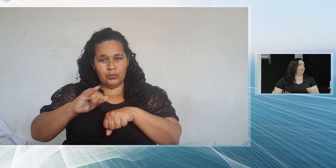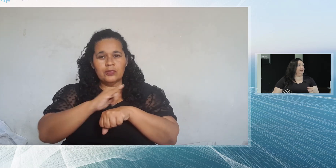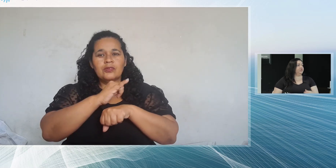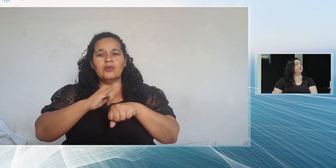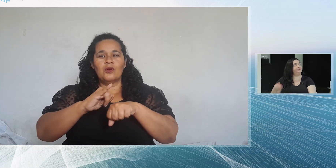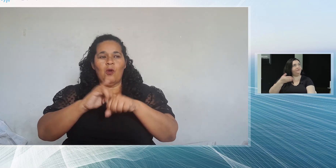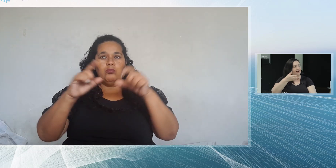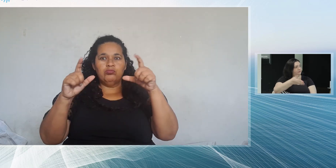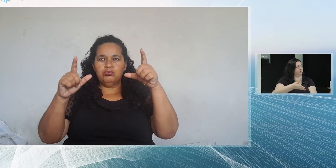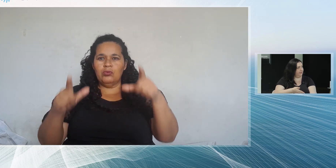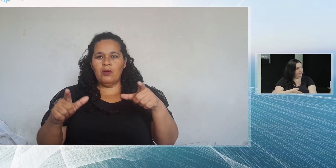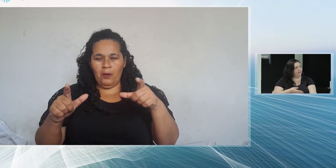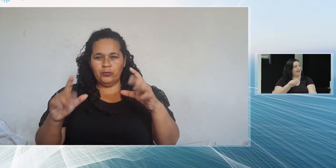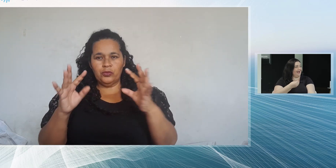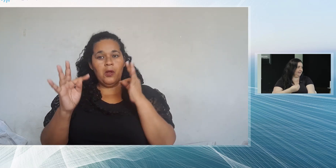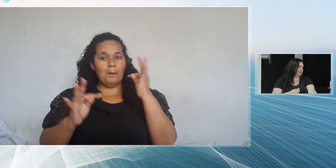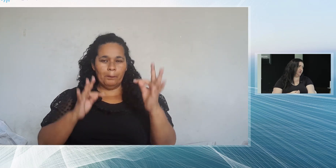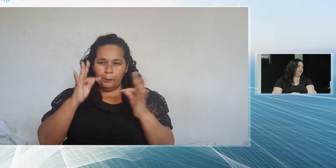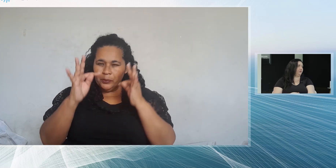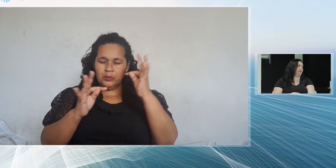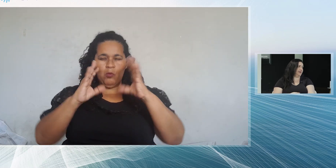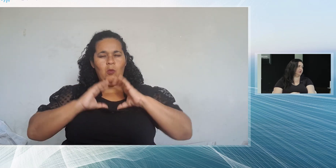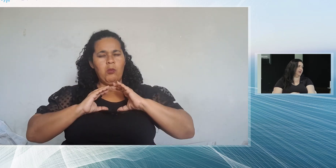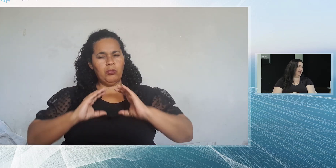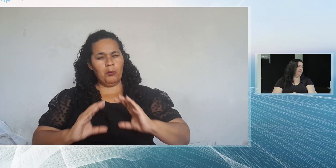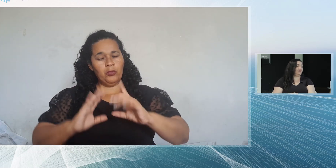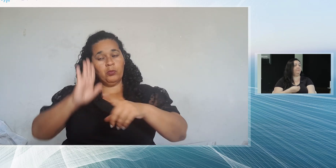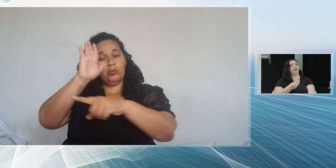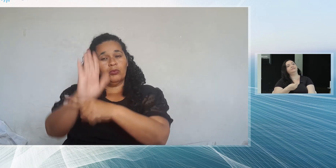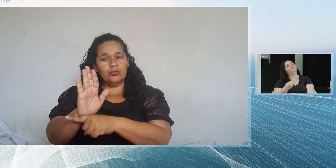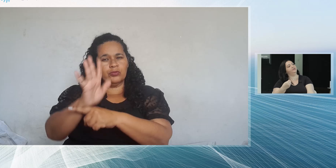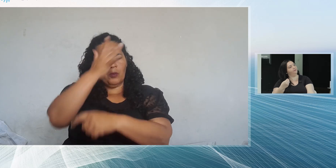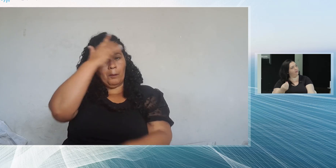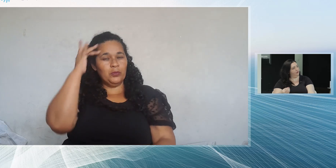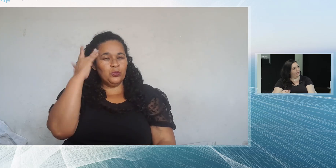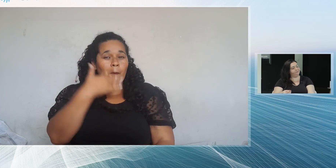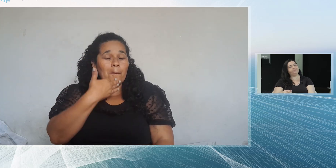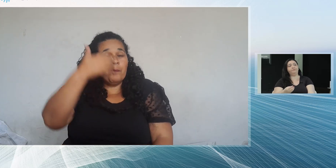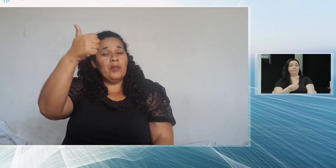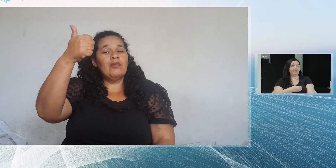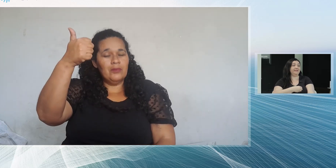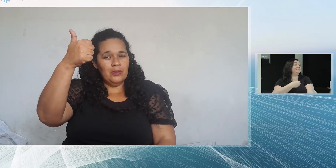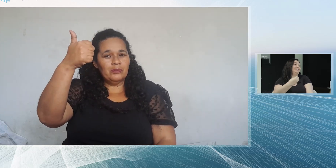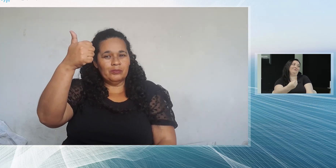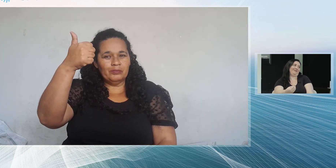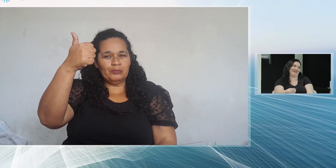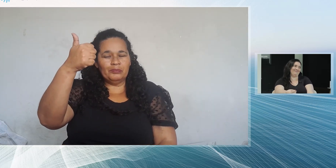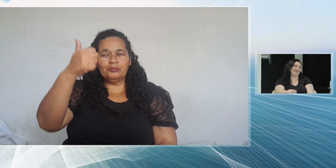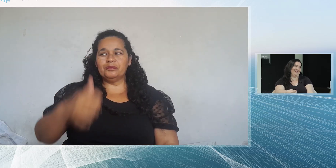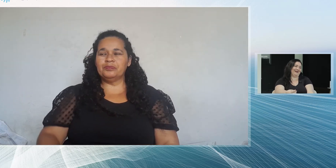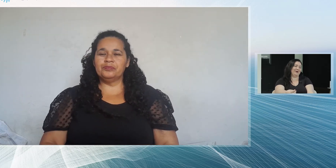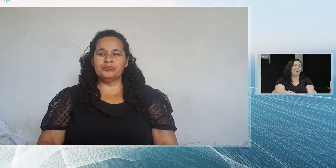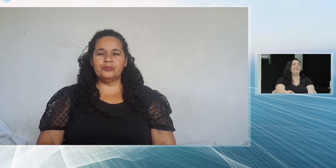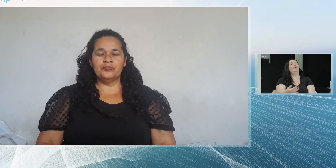porque vai trabalhar de fato, né, na raiz da sua dificuldade, para que possa vir a melhorar. E se não vier